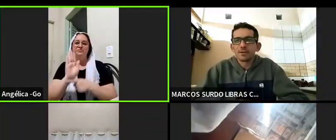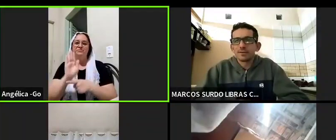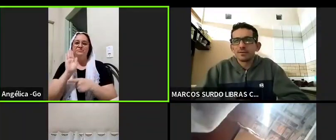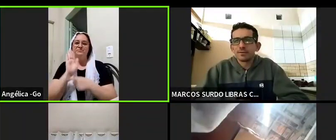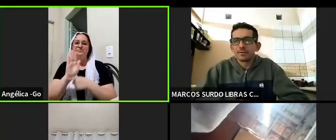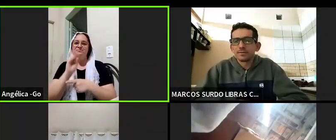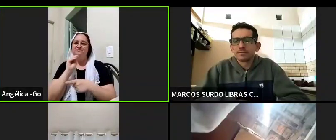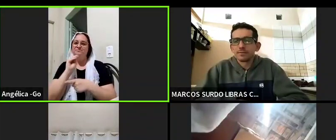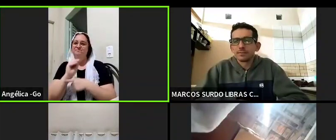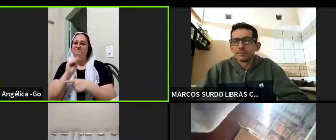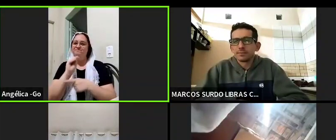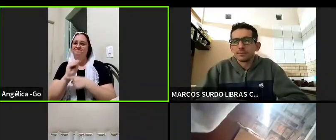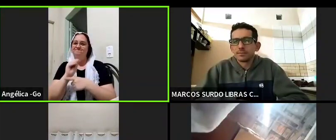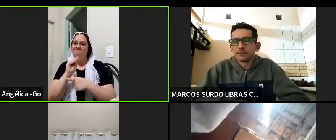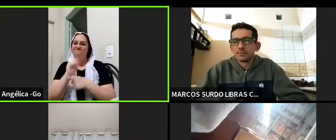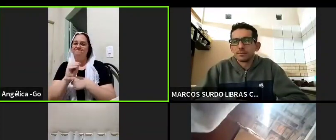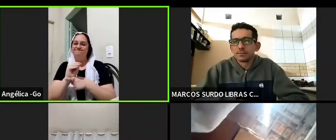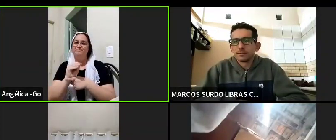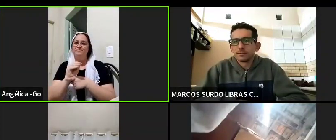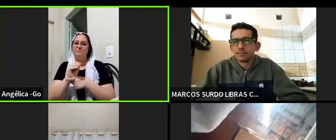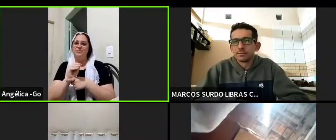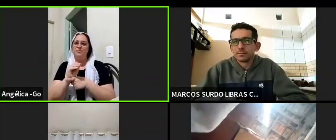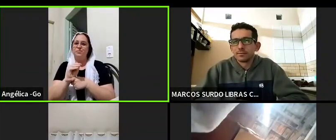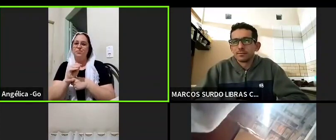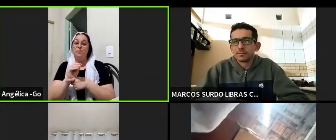Não fala para não cumprir.